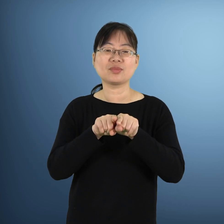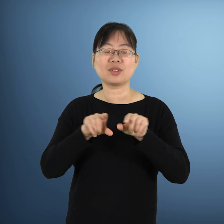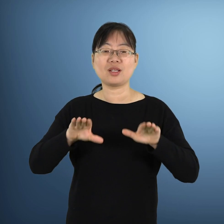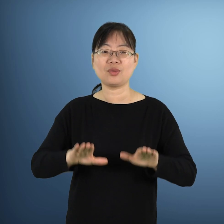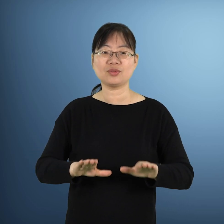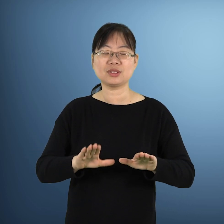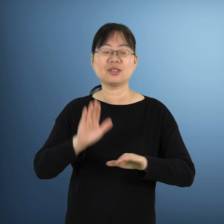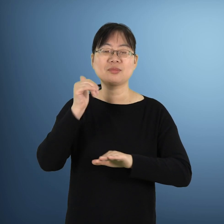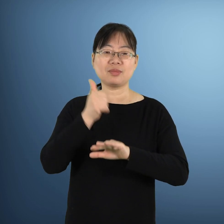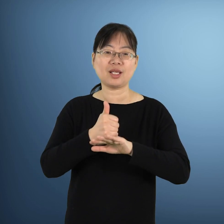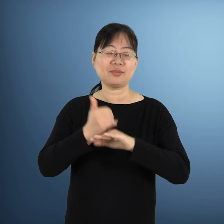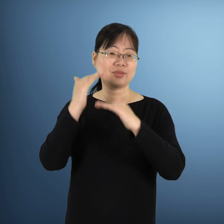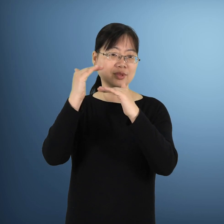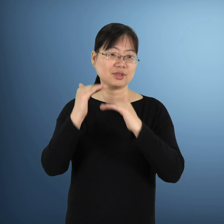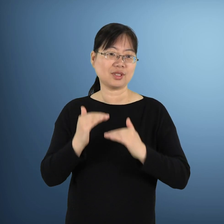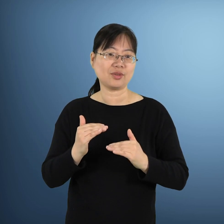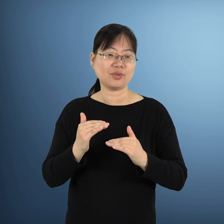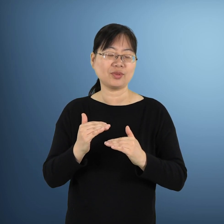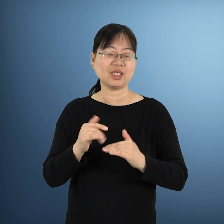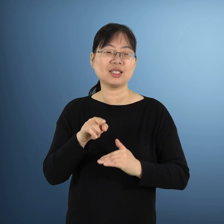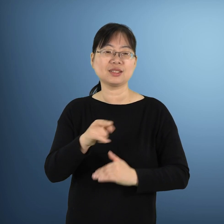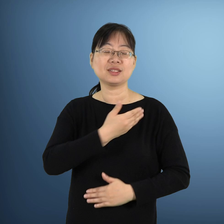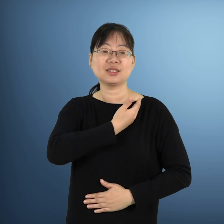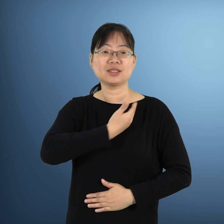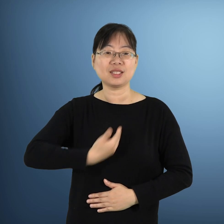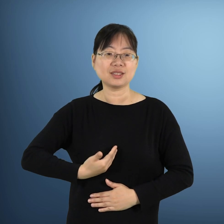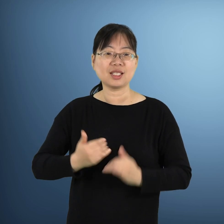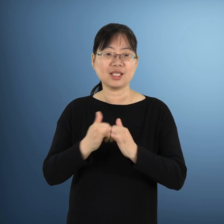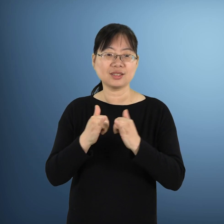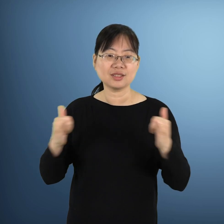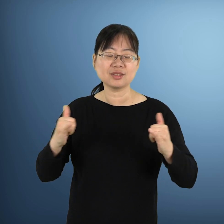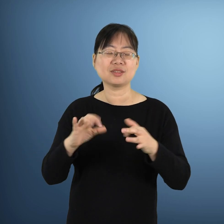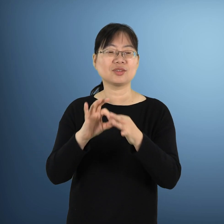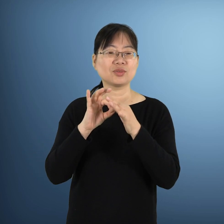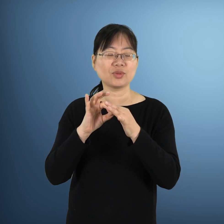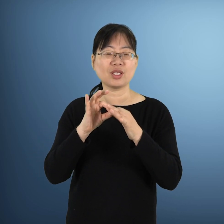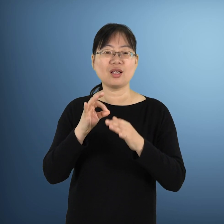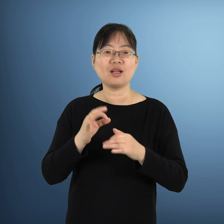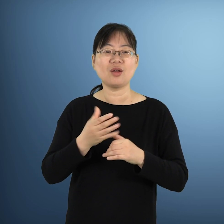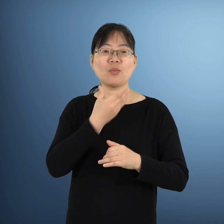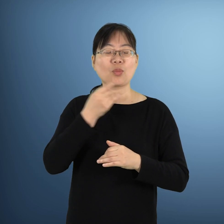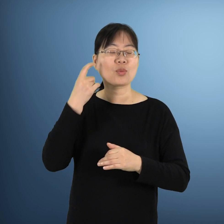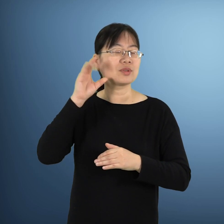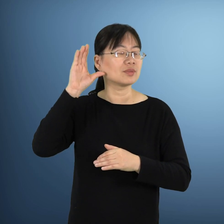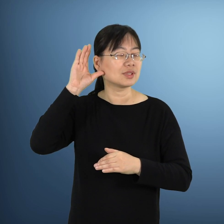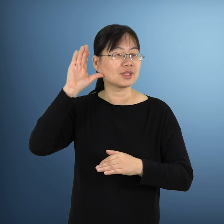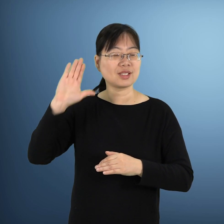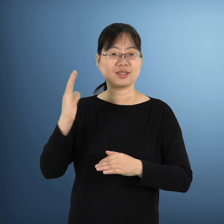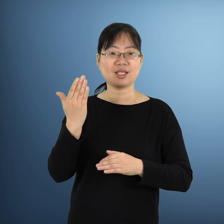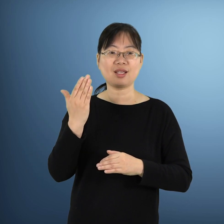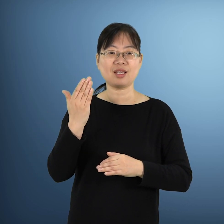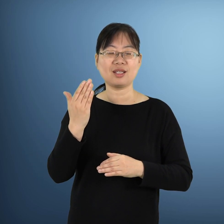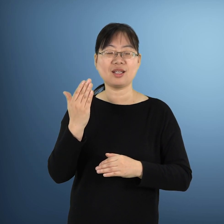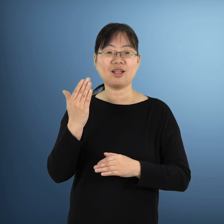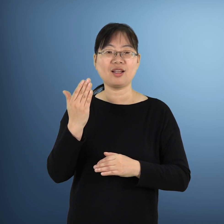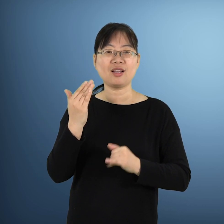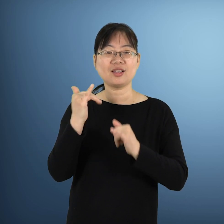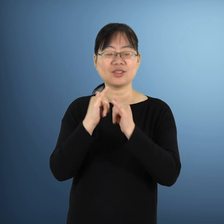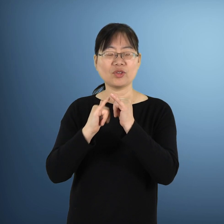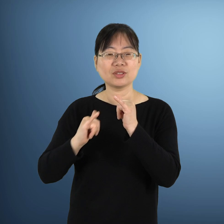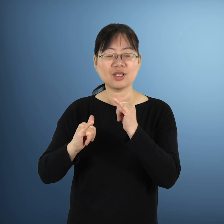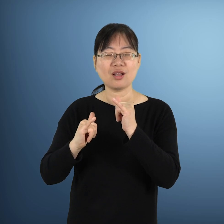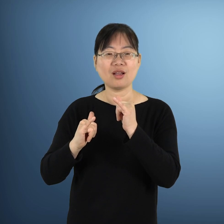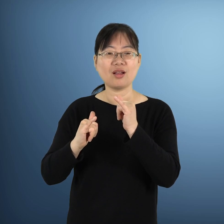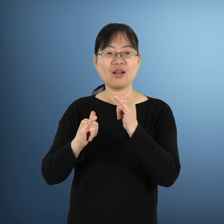오늘 마무리할 내용이 그 제자들을 통해서 복음을 듣게 될 저